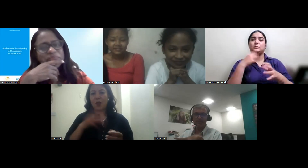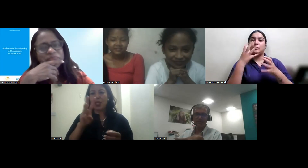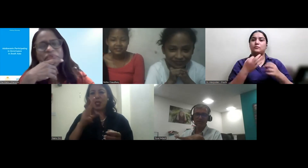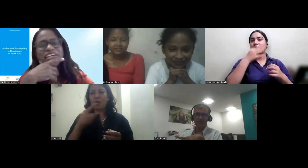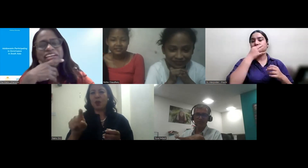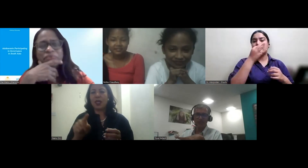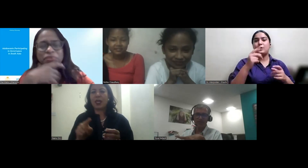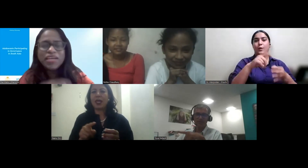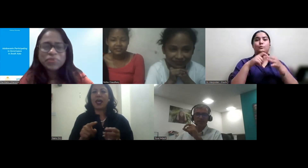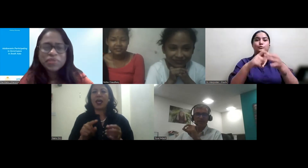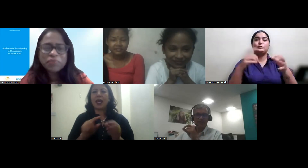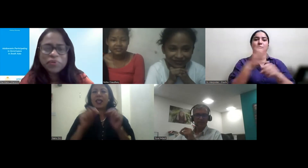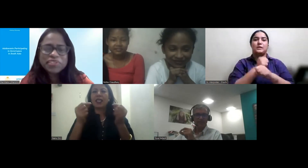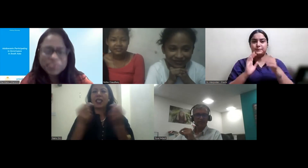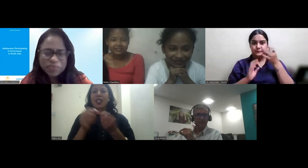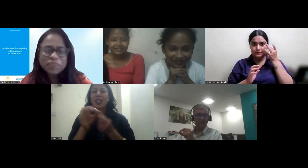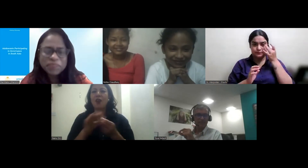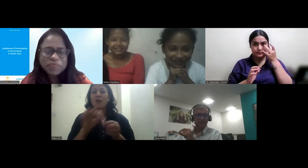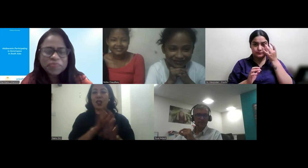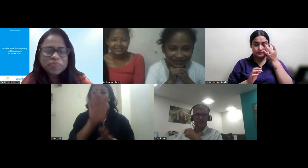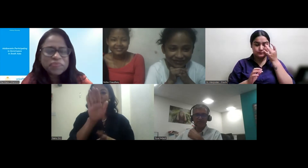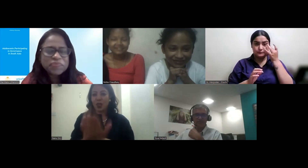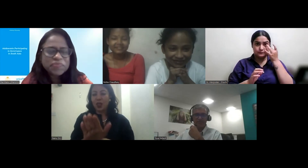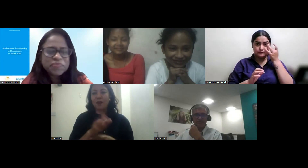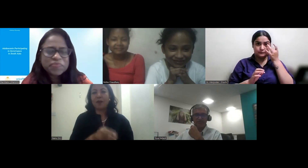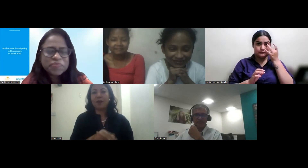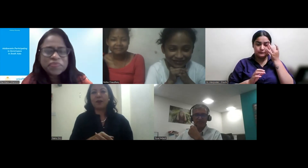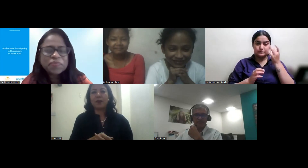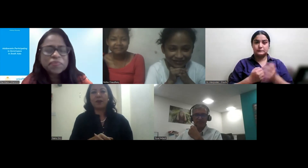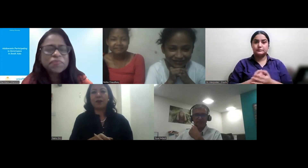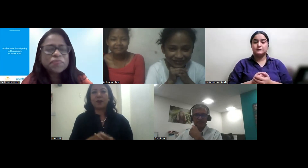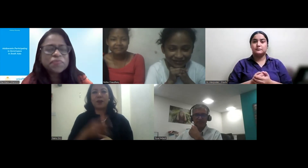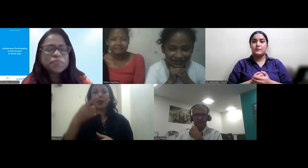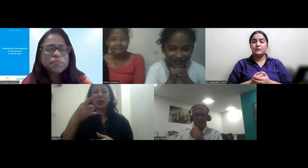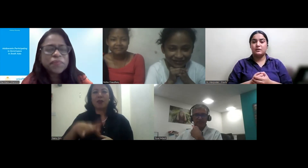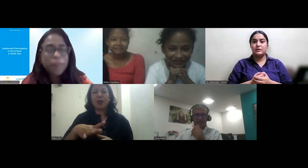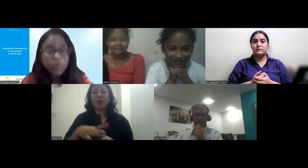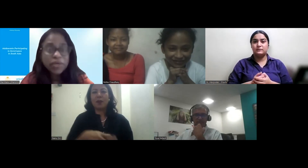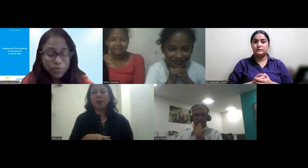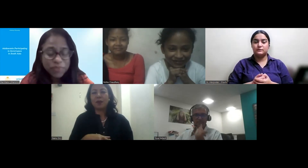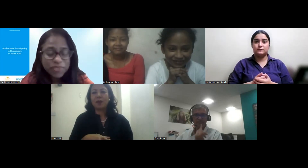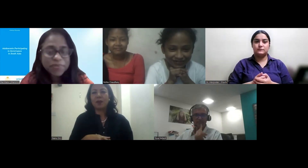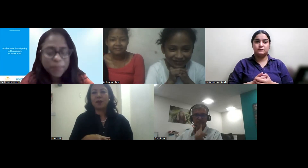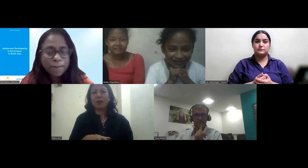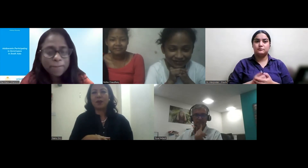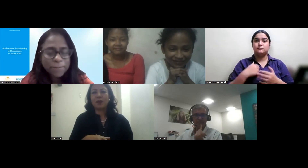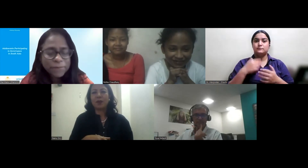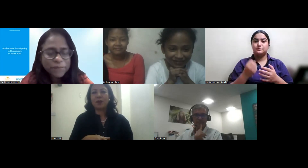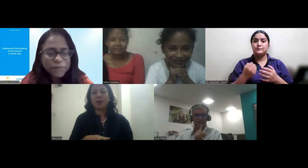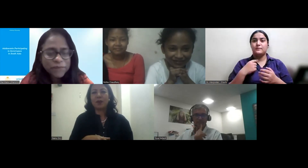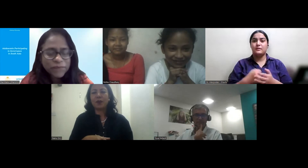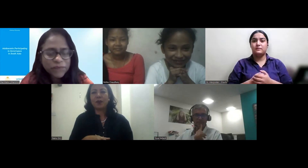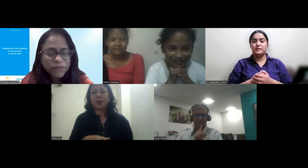तीनवटा फिल्ड अफिसहरु छ would you like to respond? Darshini, Nawalparasi, I want to respond. Okay, there sure. are young